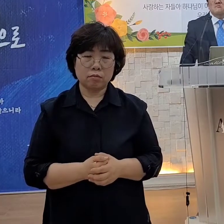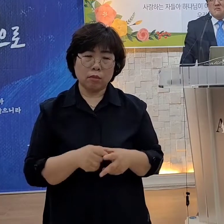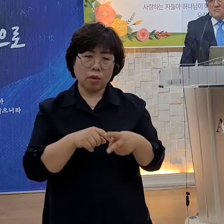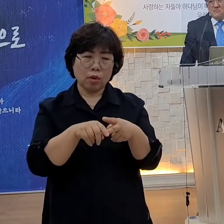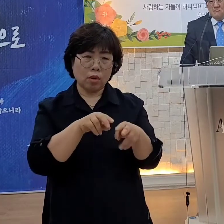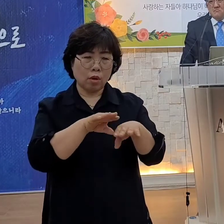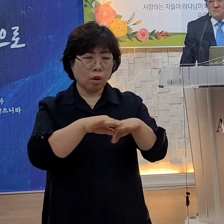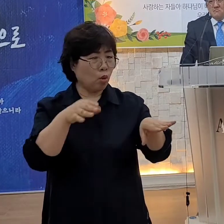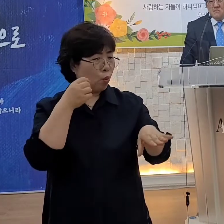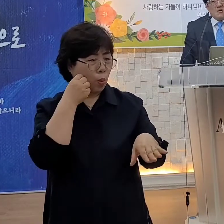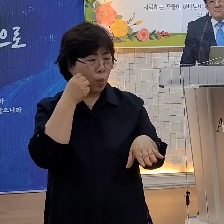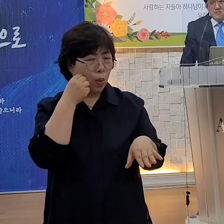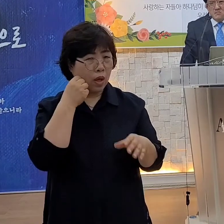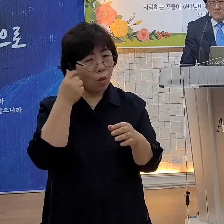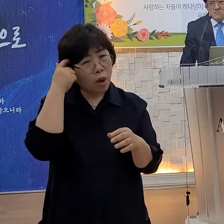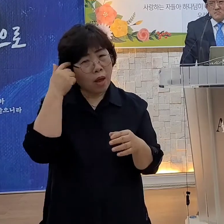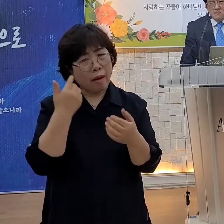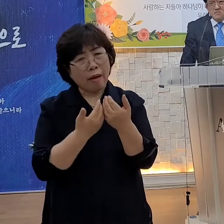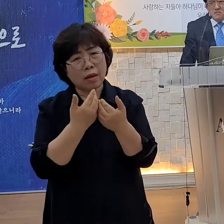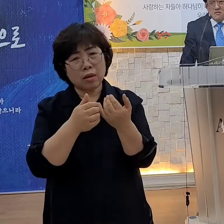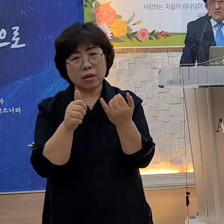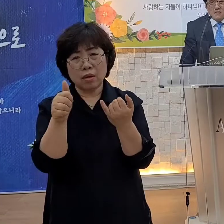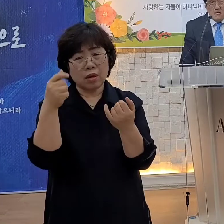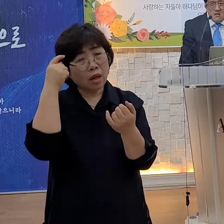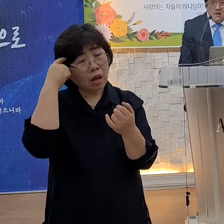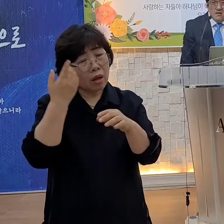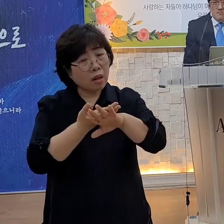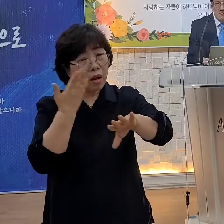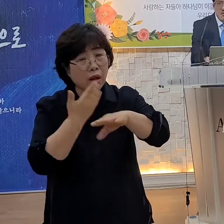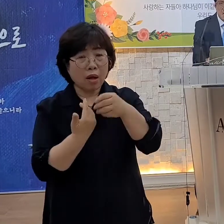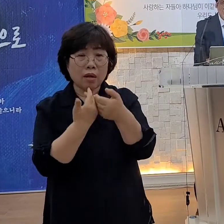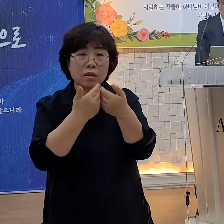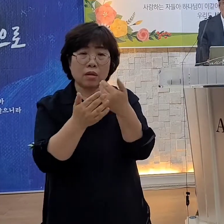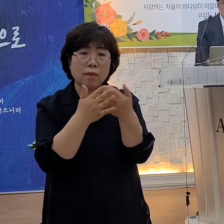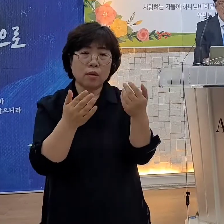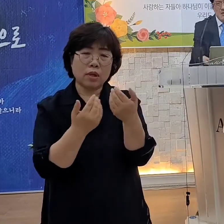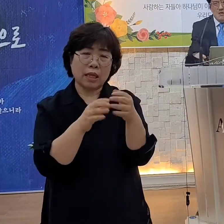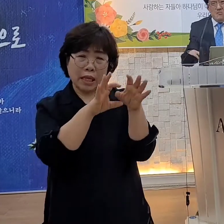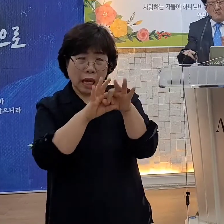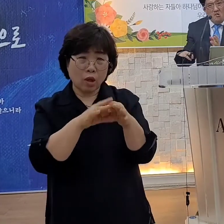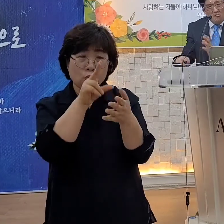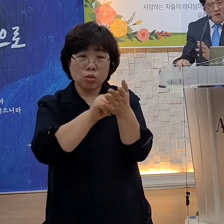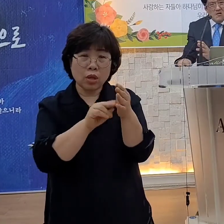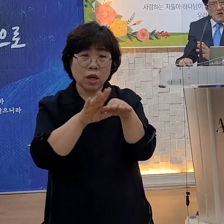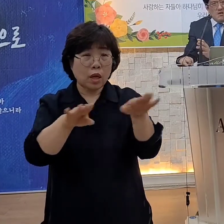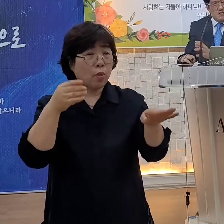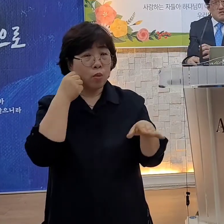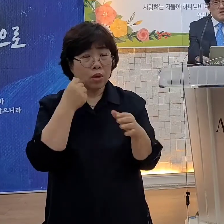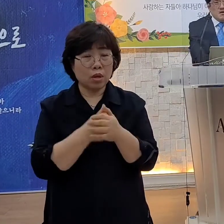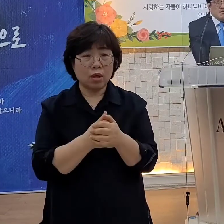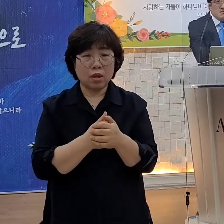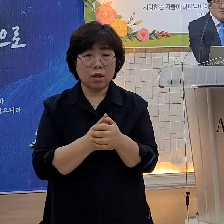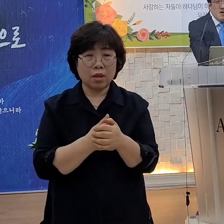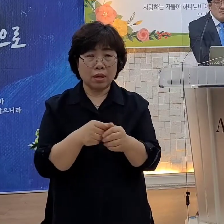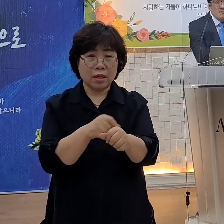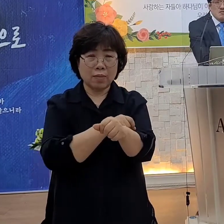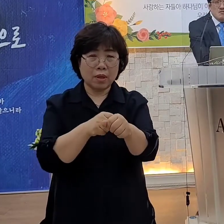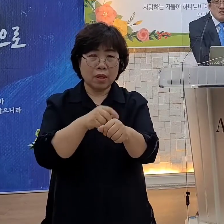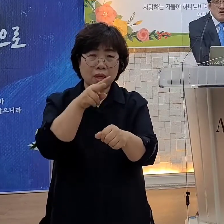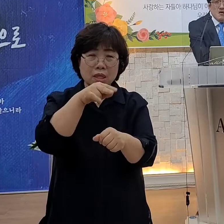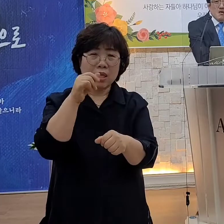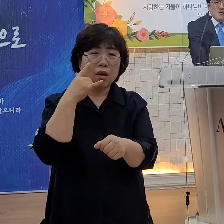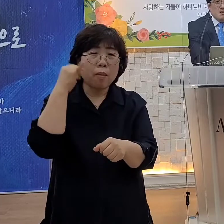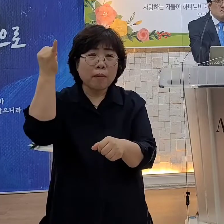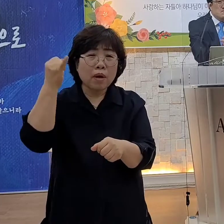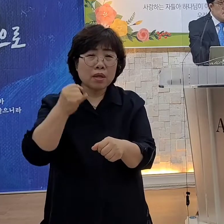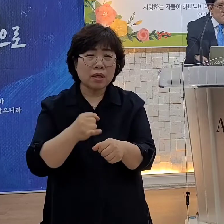갈피를 잡을 수가 없어요. 갈피를. 특히나 이런 문제에 있어서 이 뭐 고부간이나 시댁이나 장모,